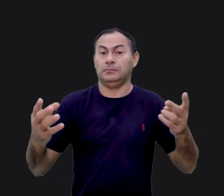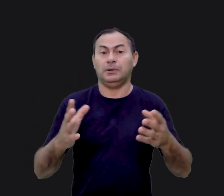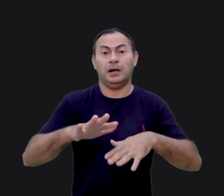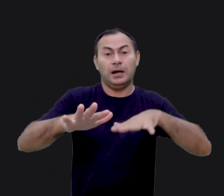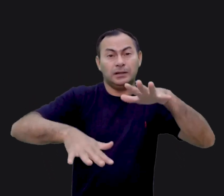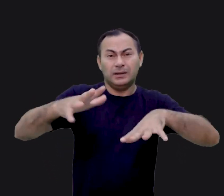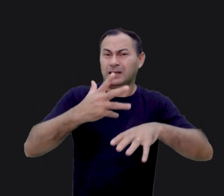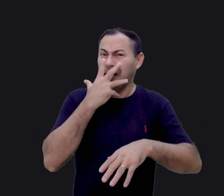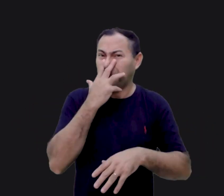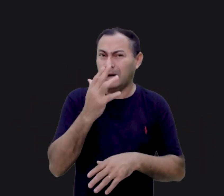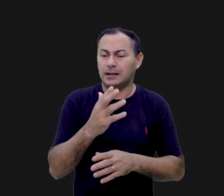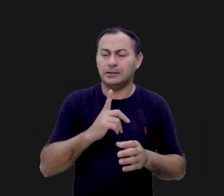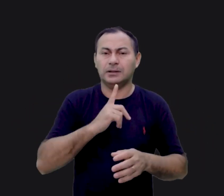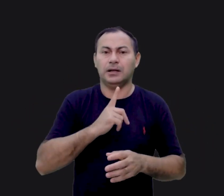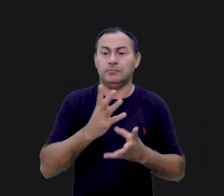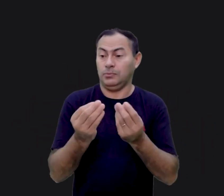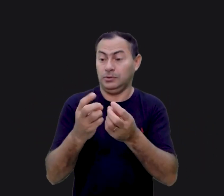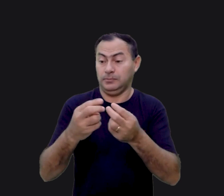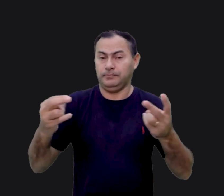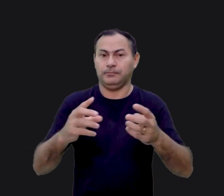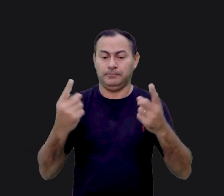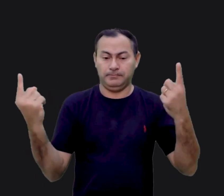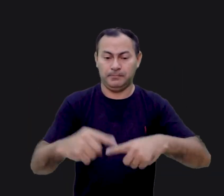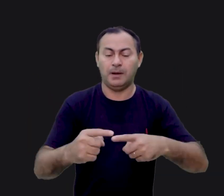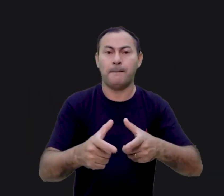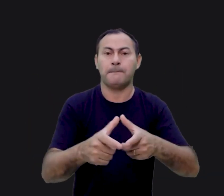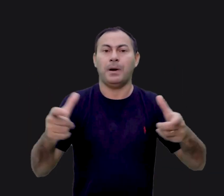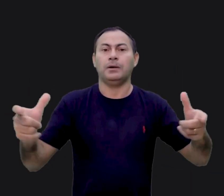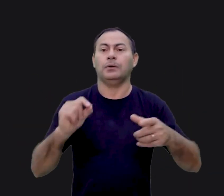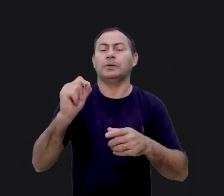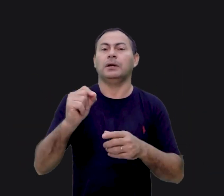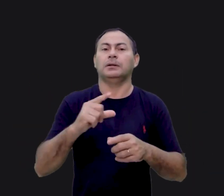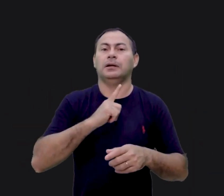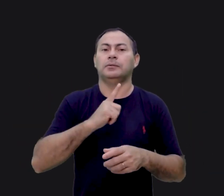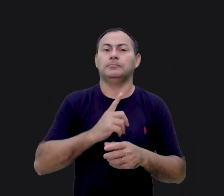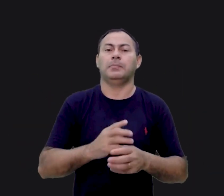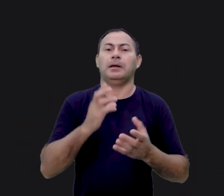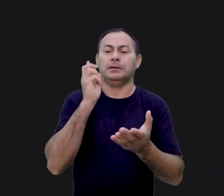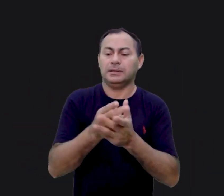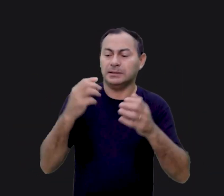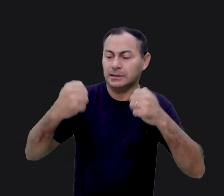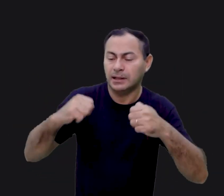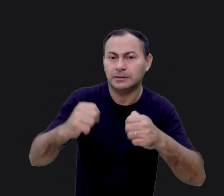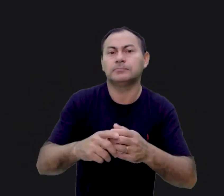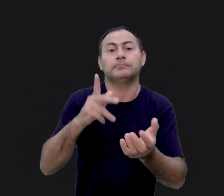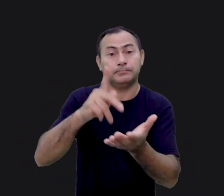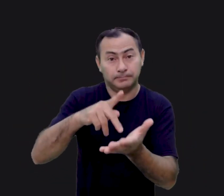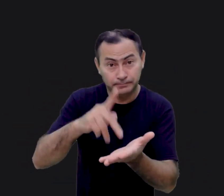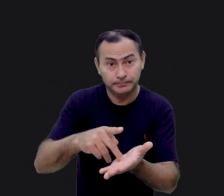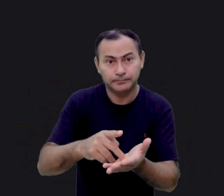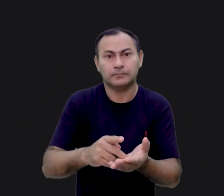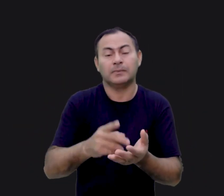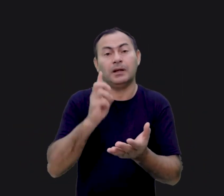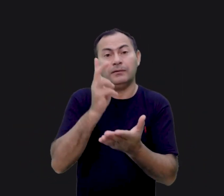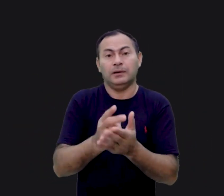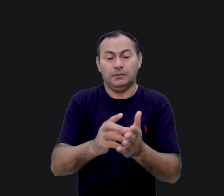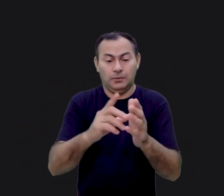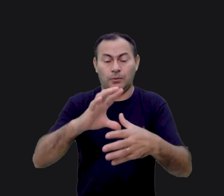Às vezes acho que passar pela abundância é Um Desafio maior do que passar pela necessidade É verdade uma vez